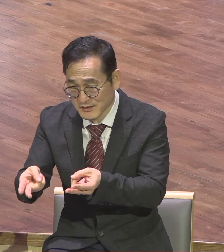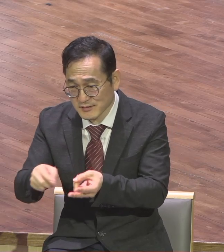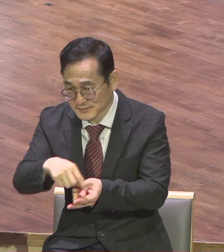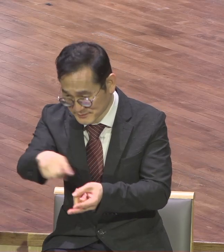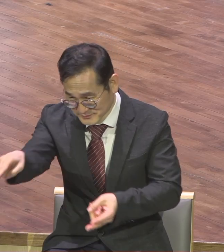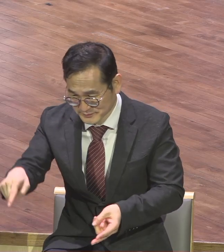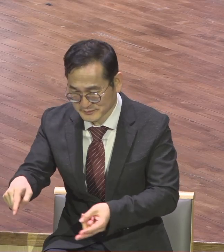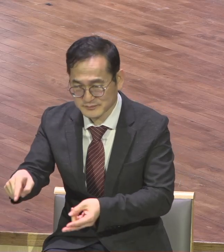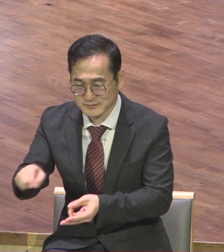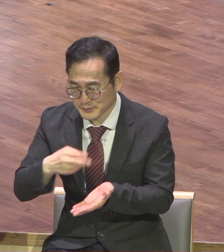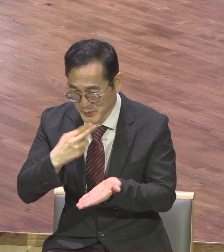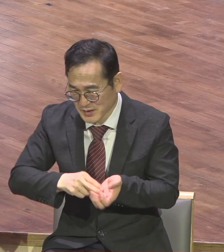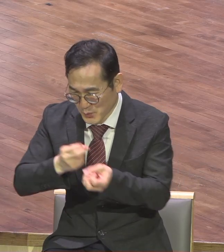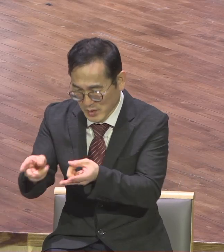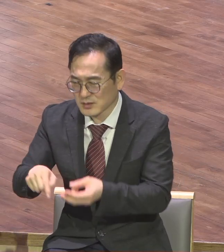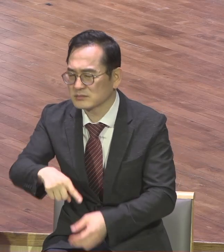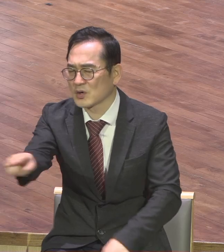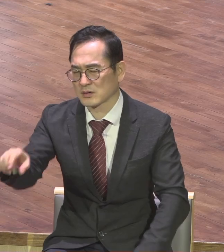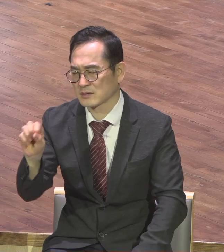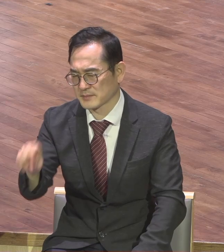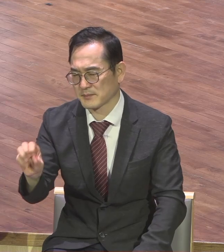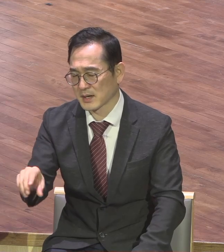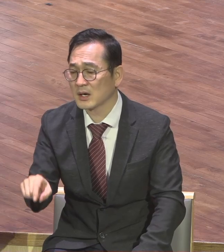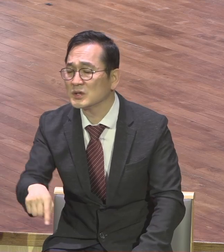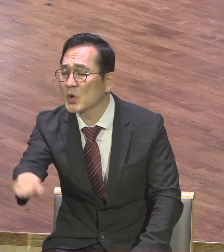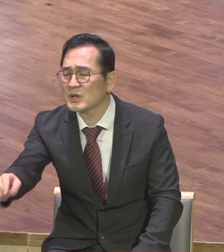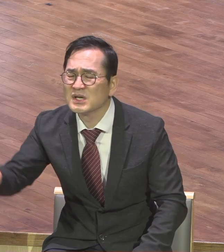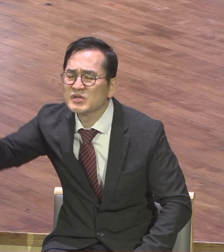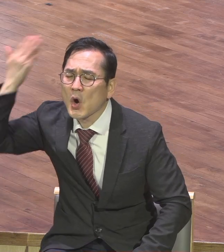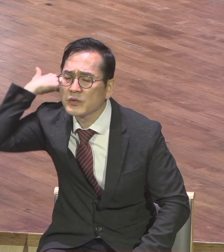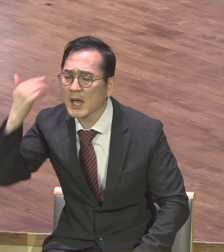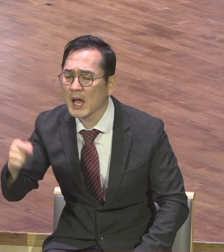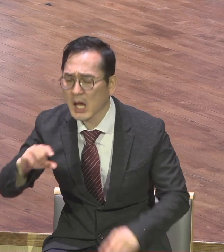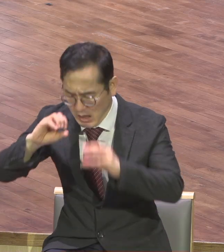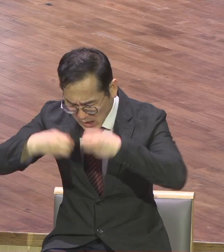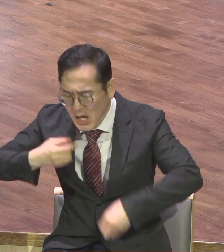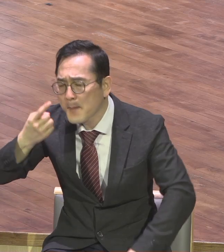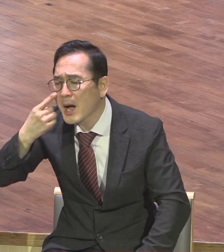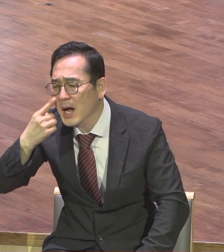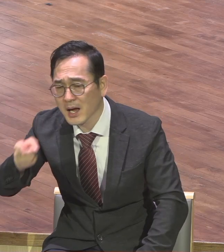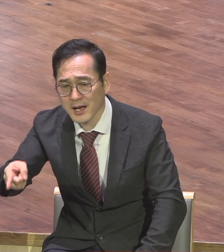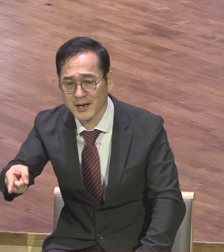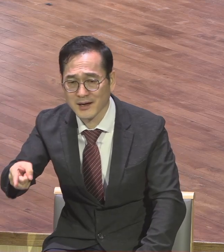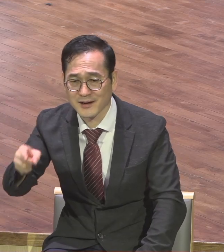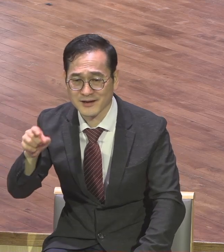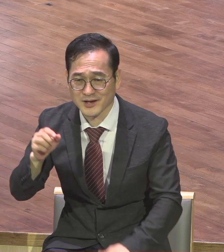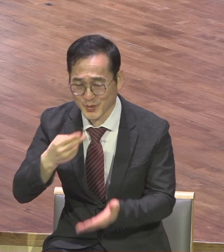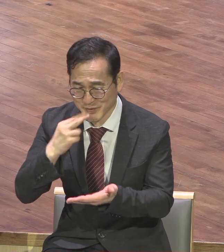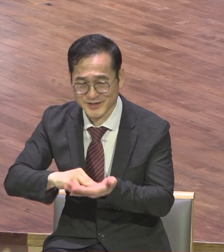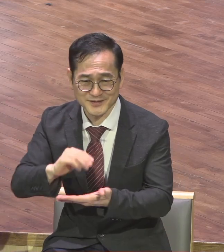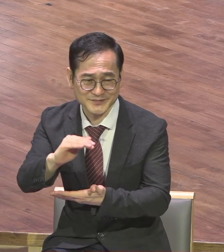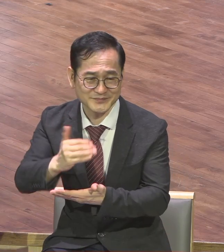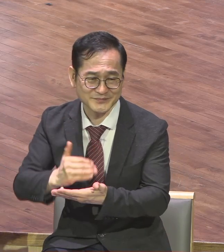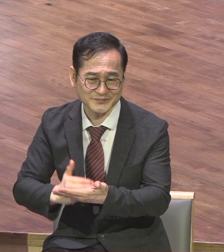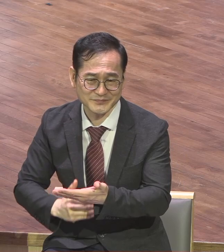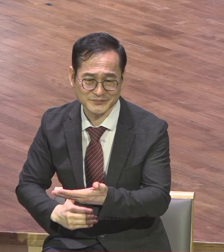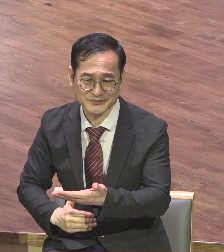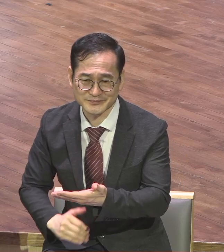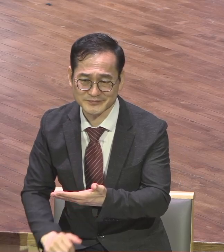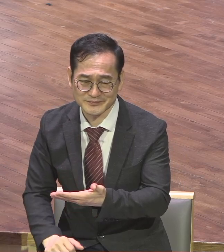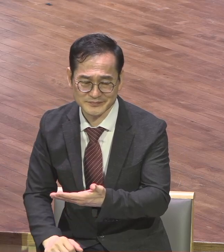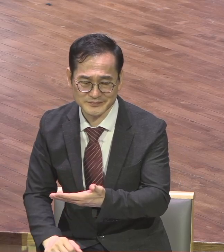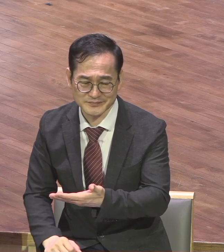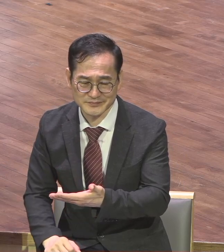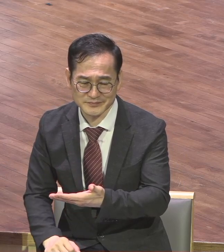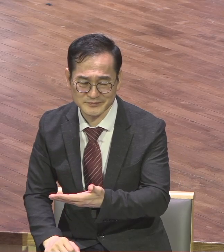향해서 과거에 너희들이 어떤 상태에 있었는지에 대해서 진지하게 한번 점검해봐라. 너희들이 어떤 상태에